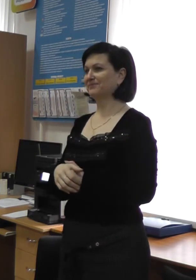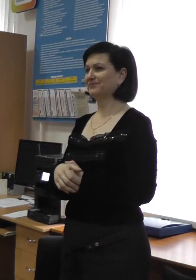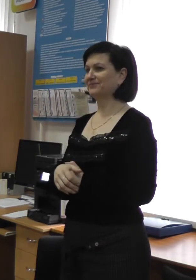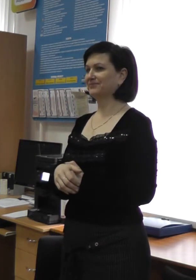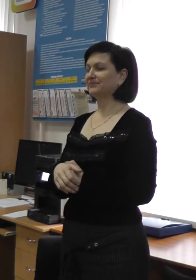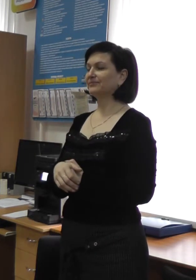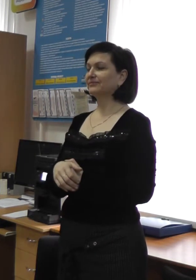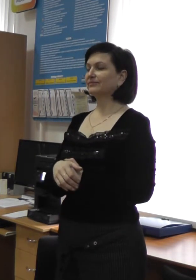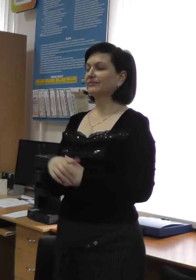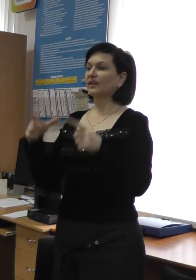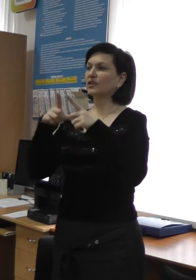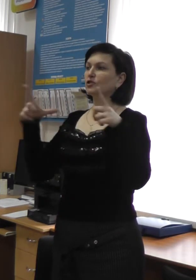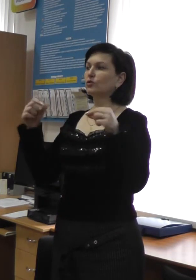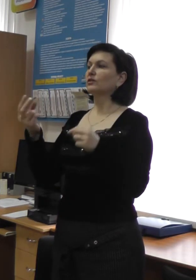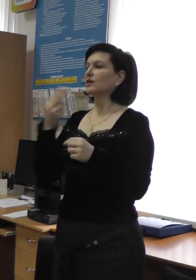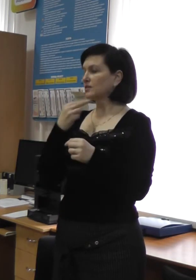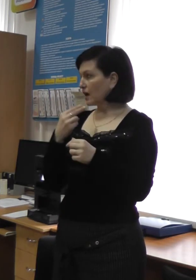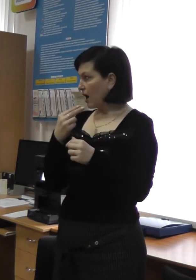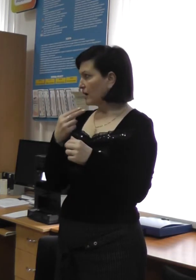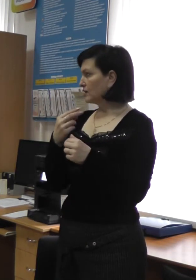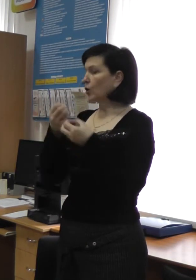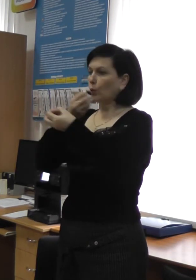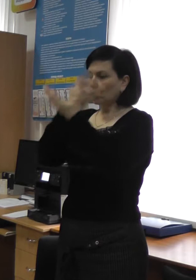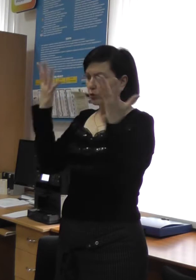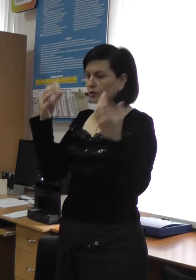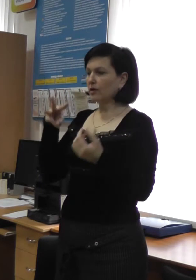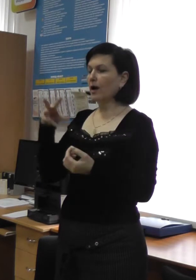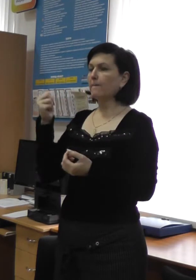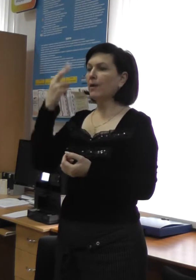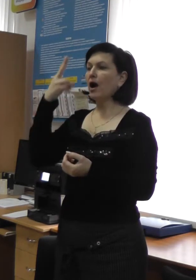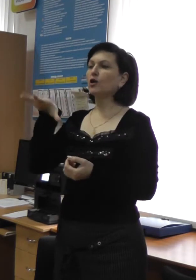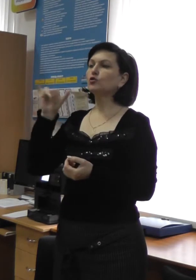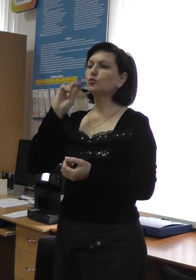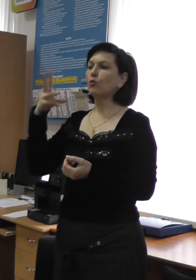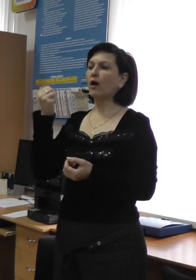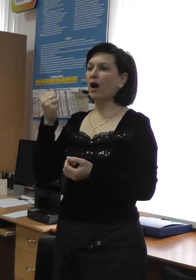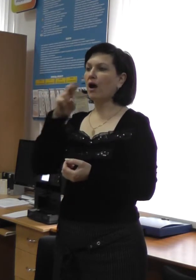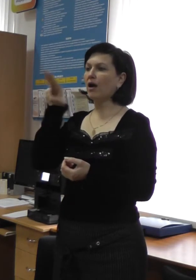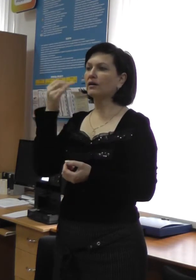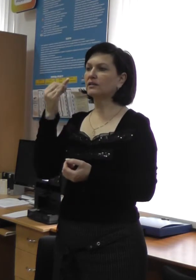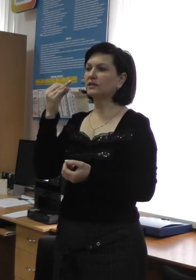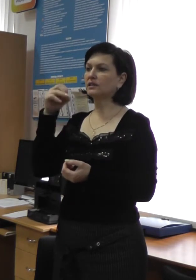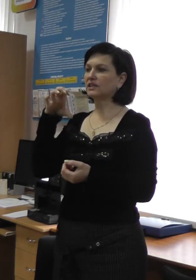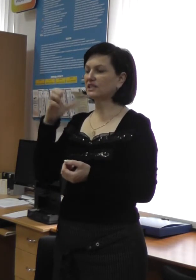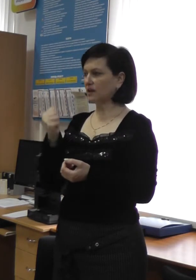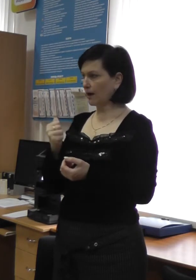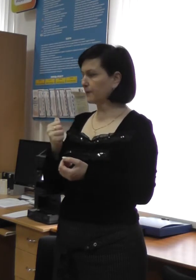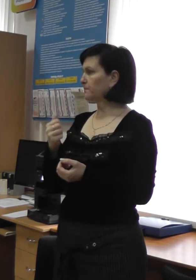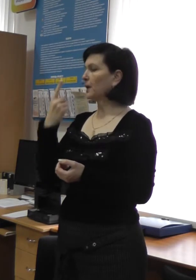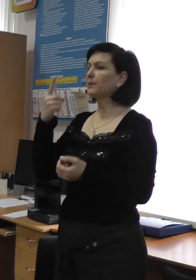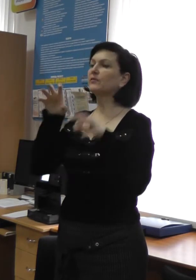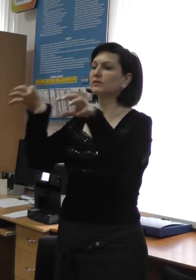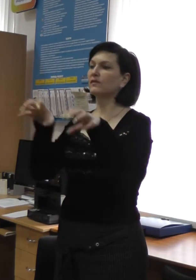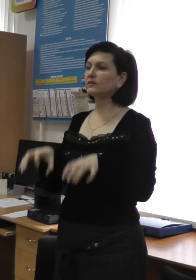школ греческого языка и культуры имени Николая Мацукатиса, известного просветителя, первого председателя